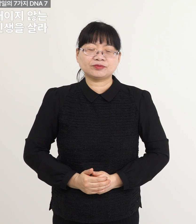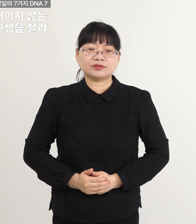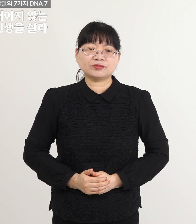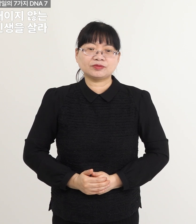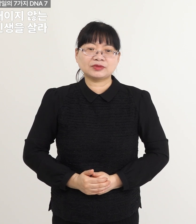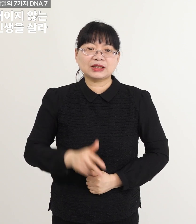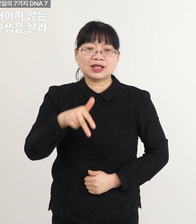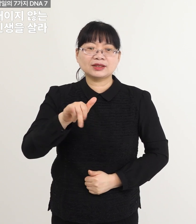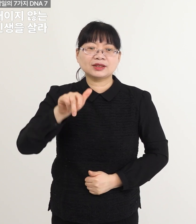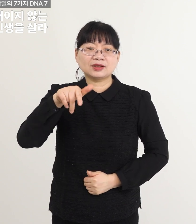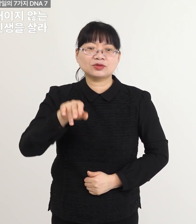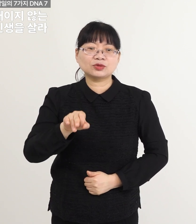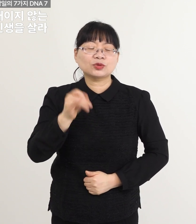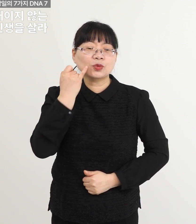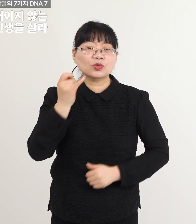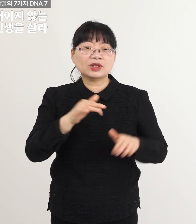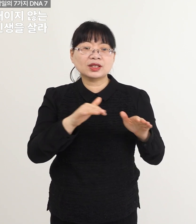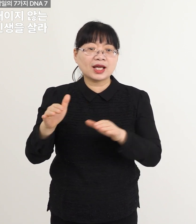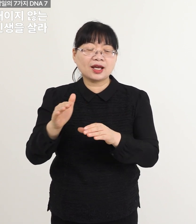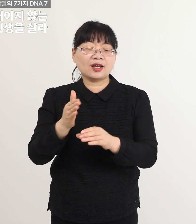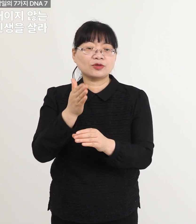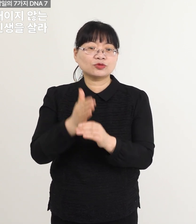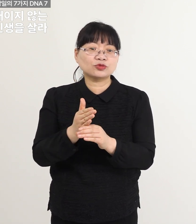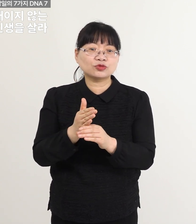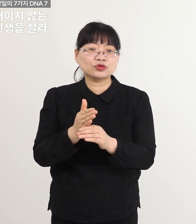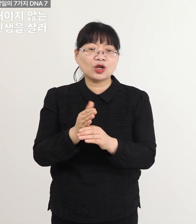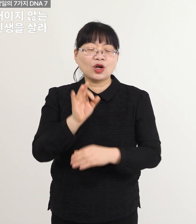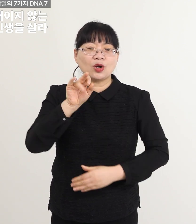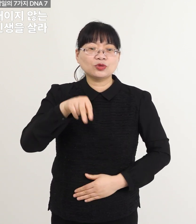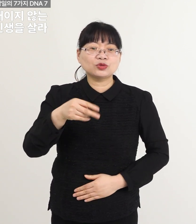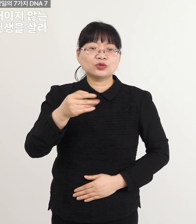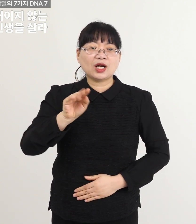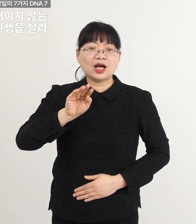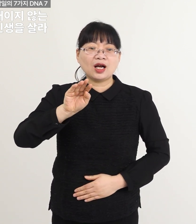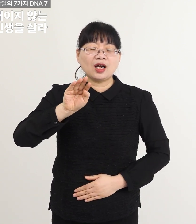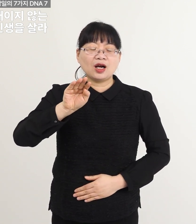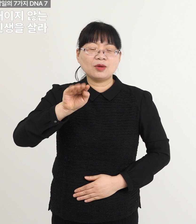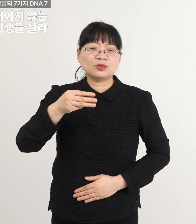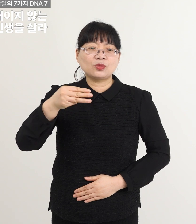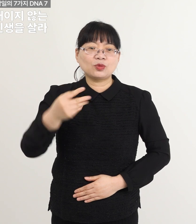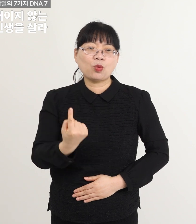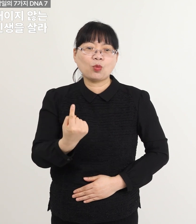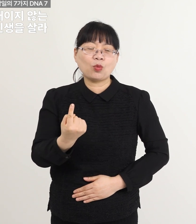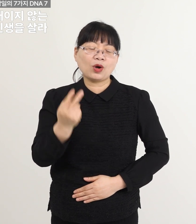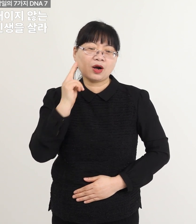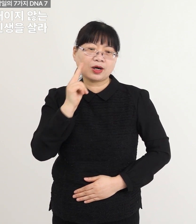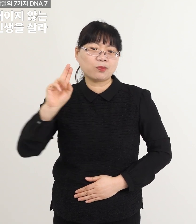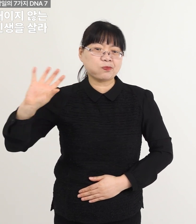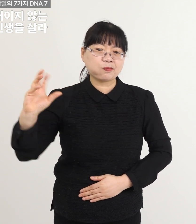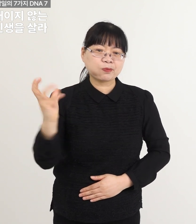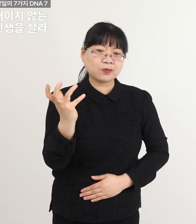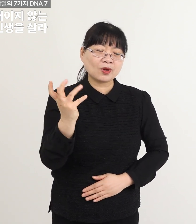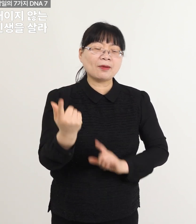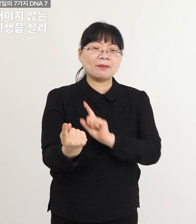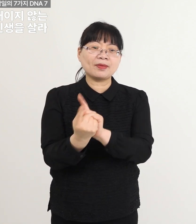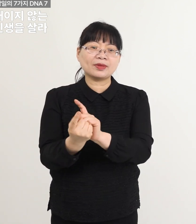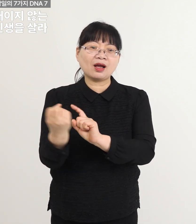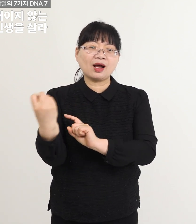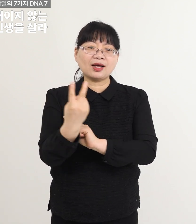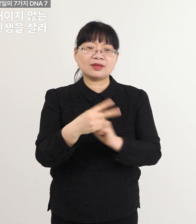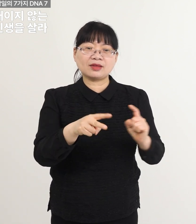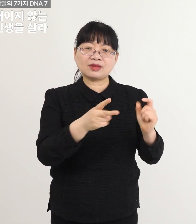지중해 한복판에서 유라굴로라는 광풍을 만났죠. 그리고 또 한 섬에